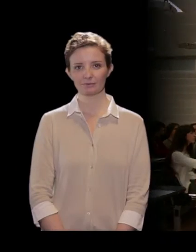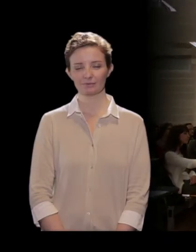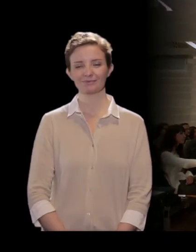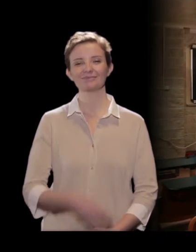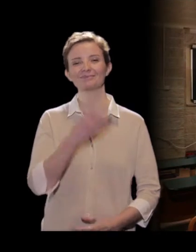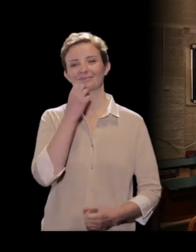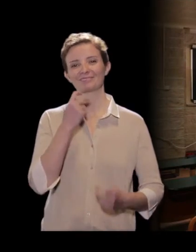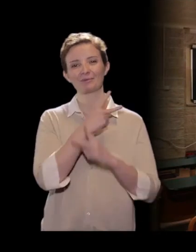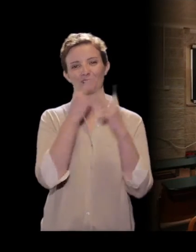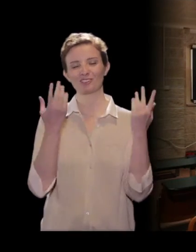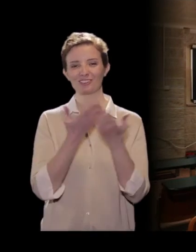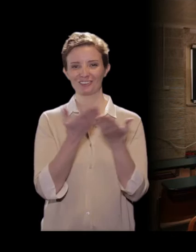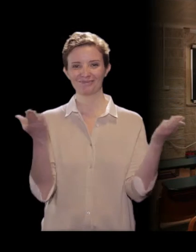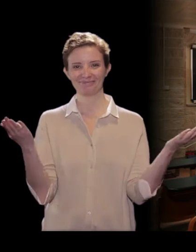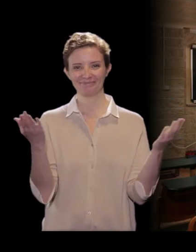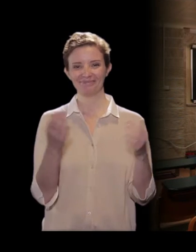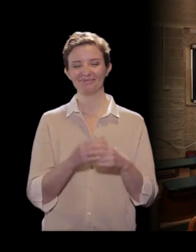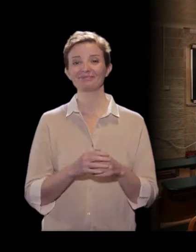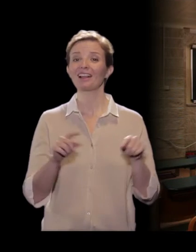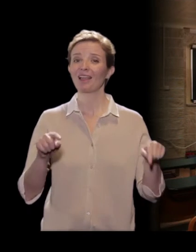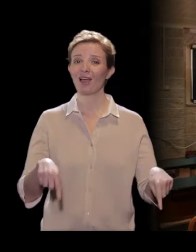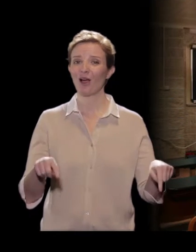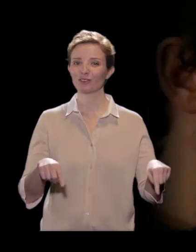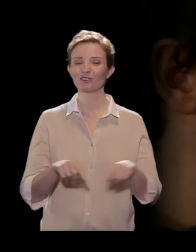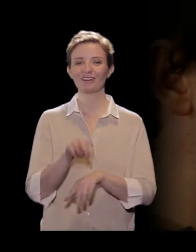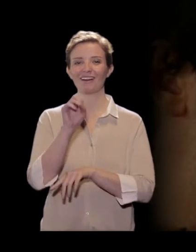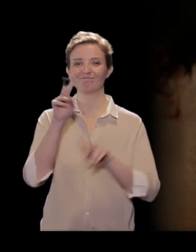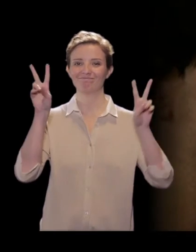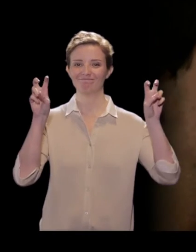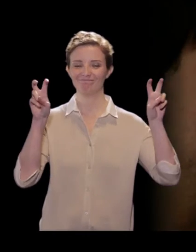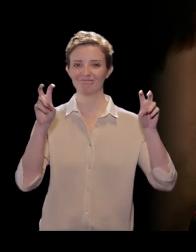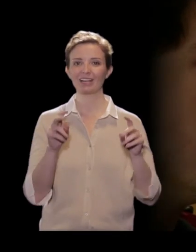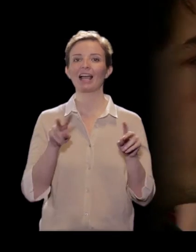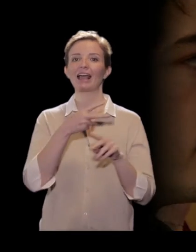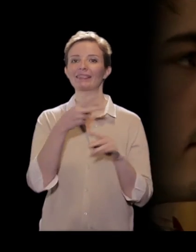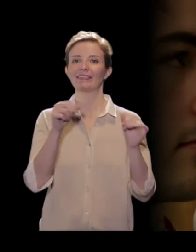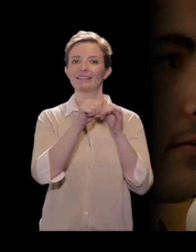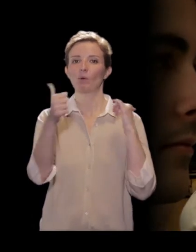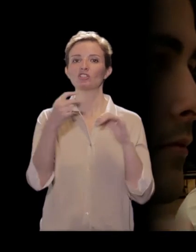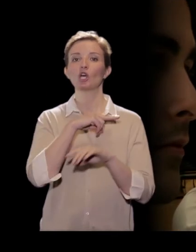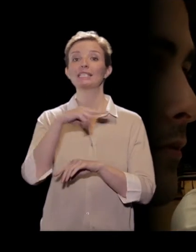Buongiorno a tutti Oggi parleremo delle disequazioni di secondo